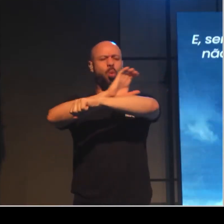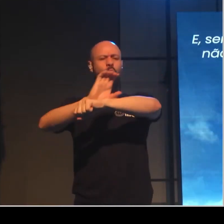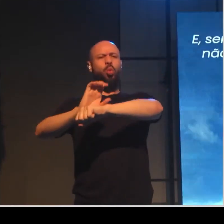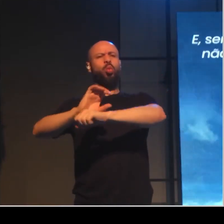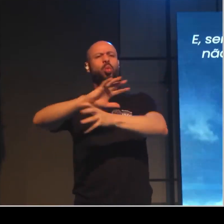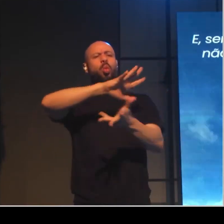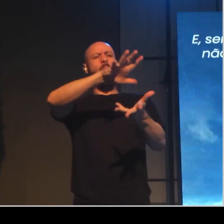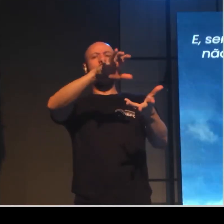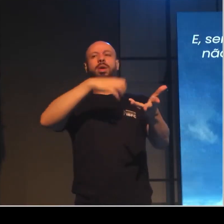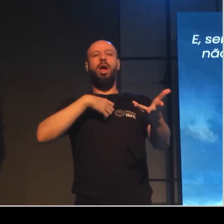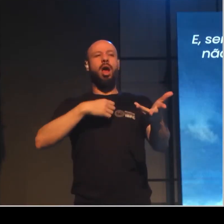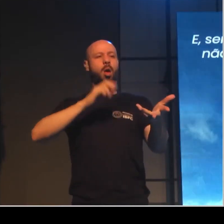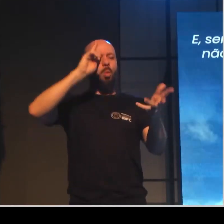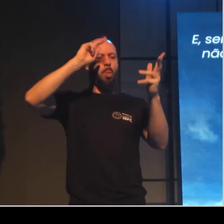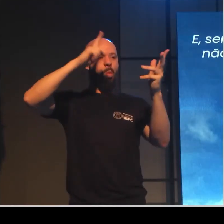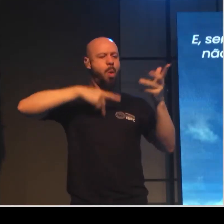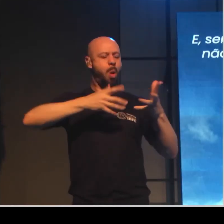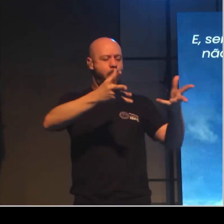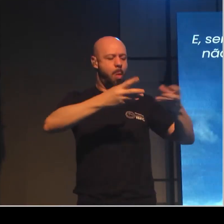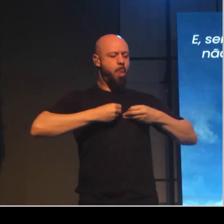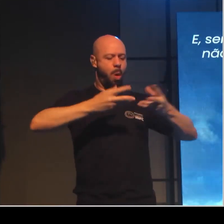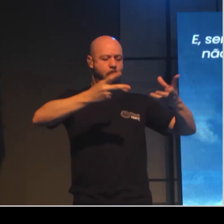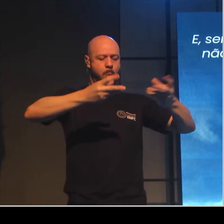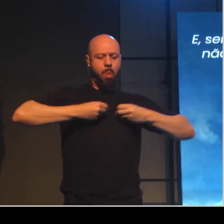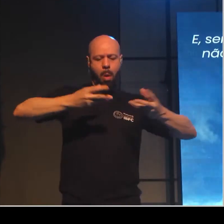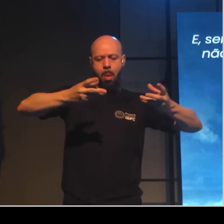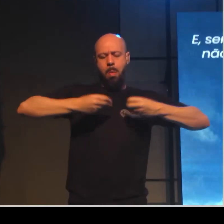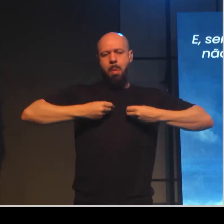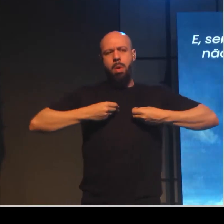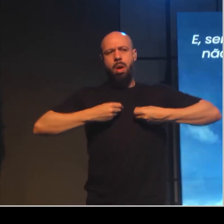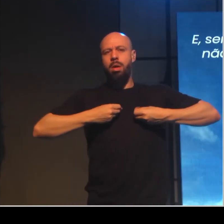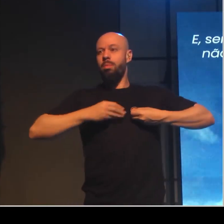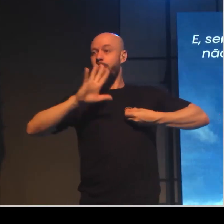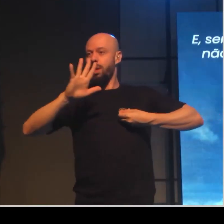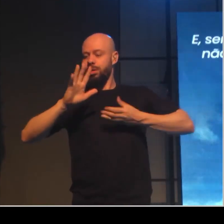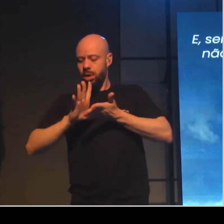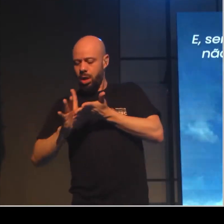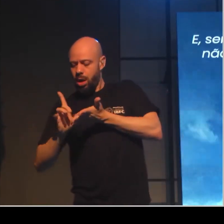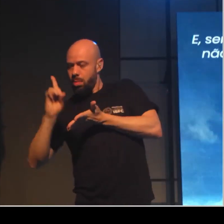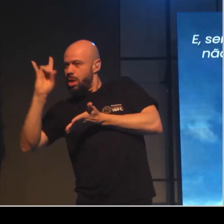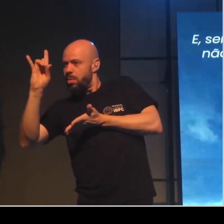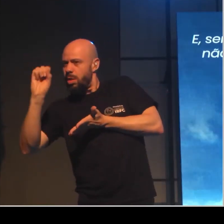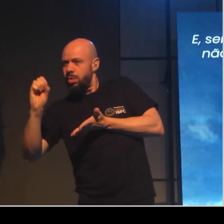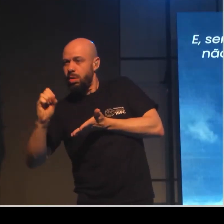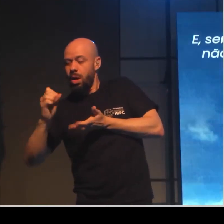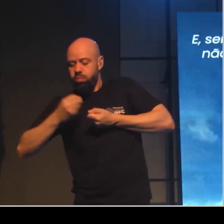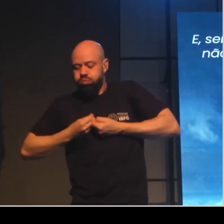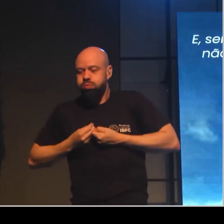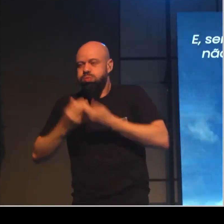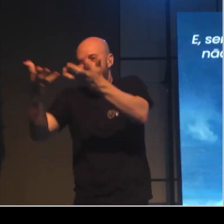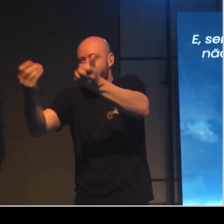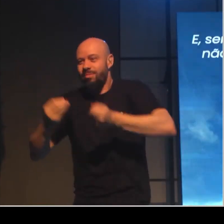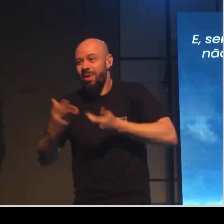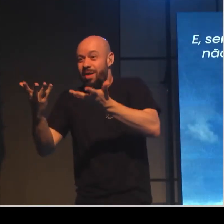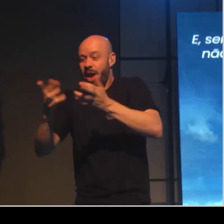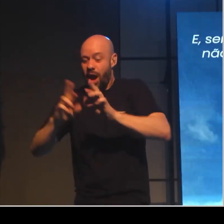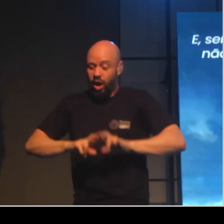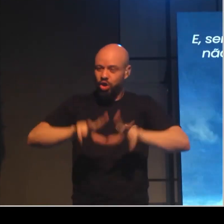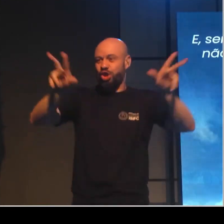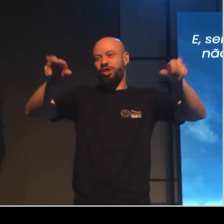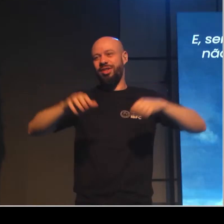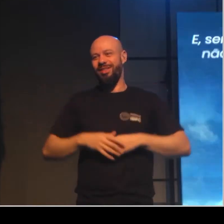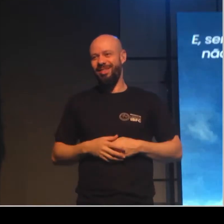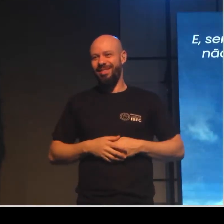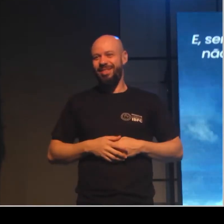nos esquecemos que Deus nos chamou para sermos abençoadores. Assim, como